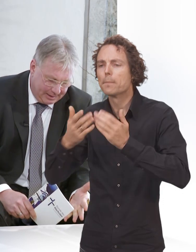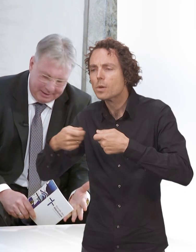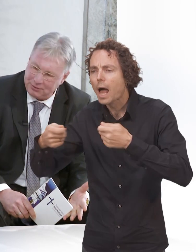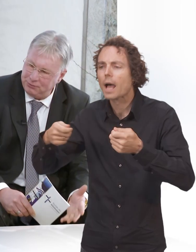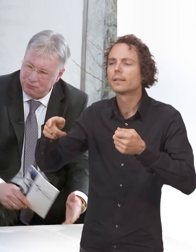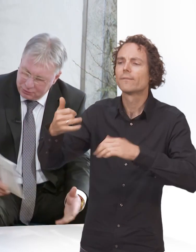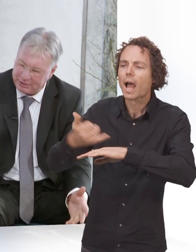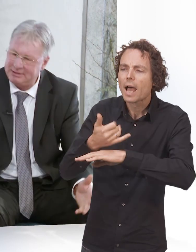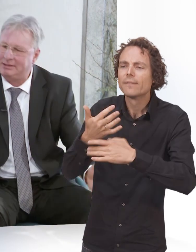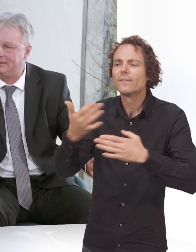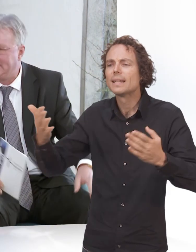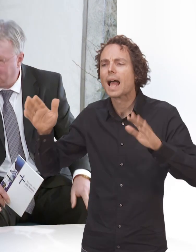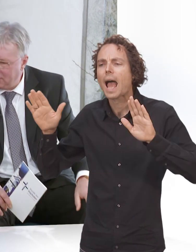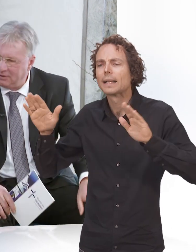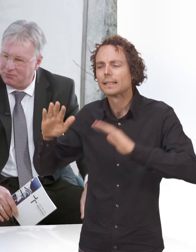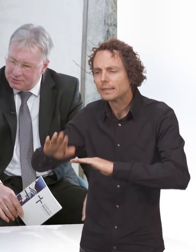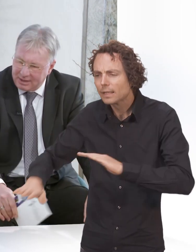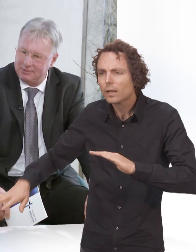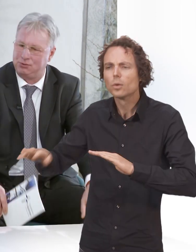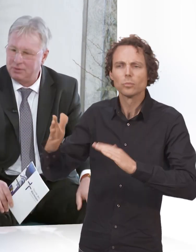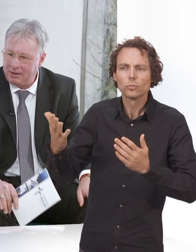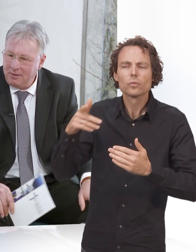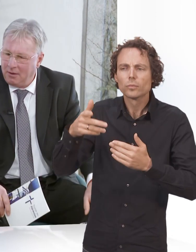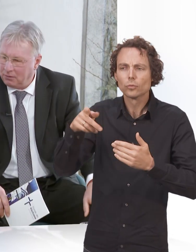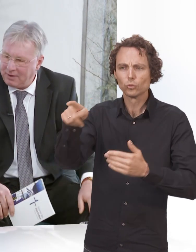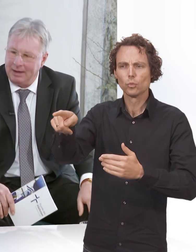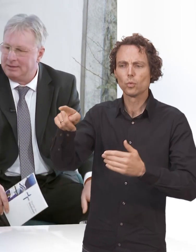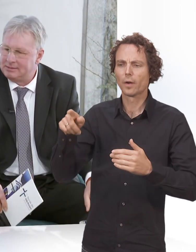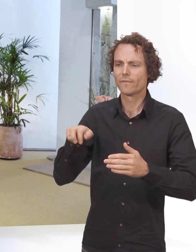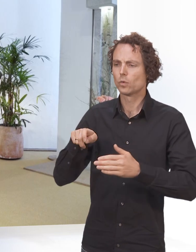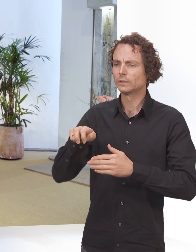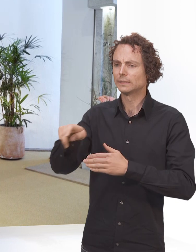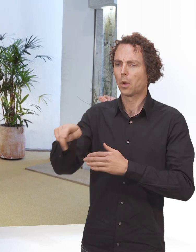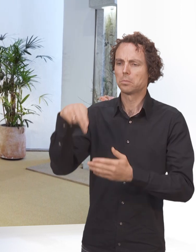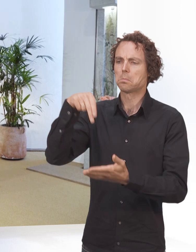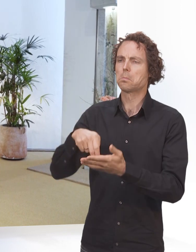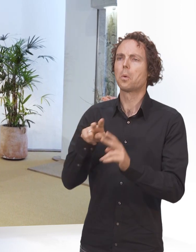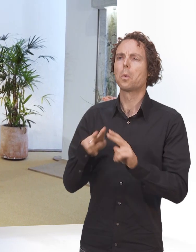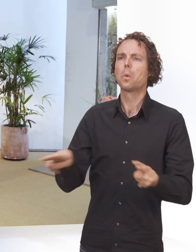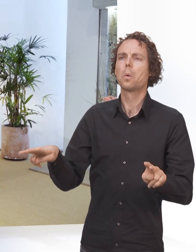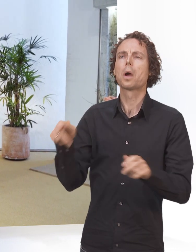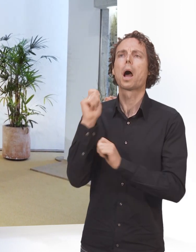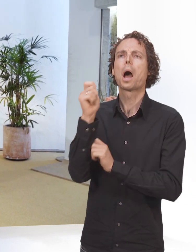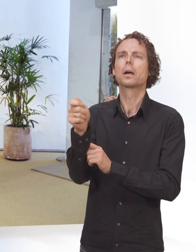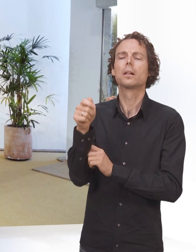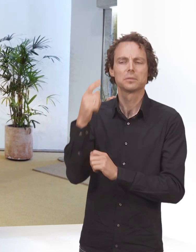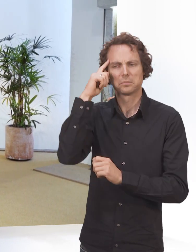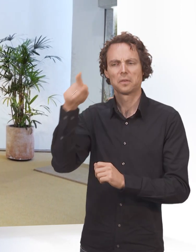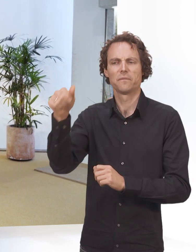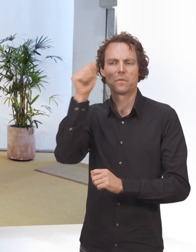viele Enkelkinder. Und du stellst dich seelenruhig in die Fußgängerzone und angelst. Man könnte dich für verrückt erklären, man könnte aber auch danach